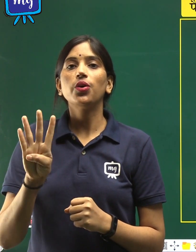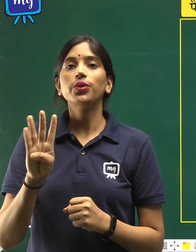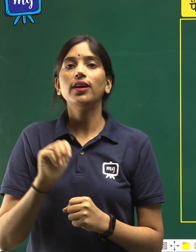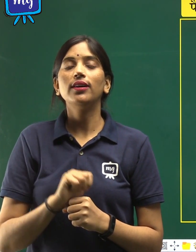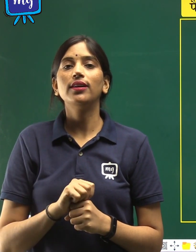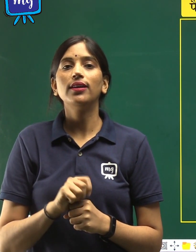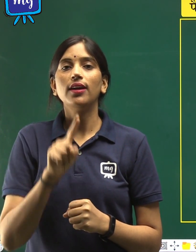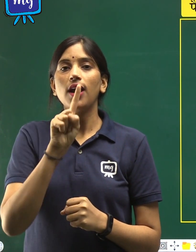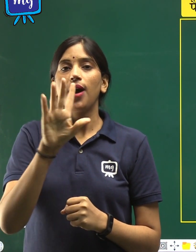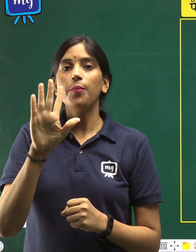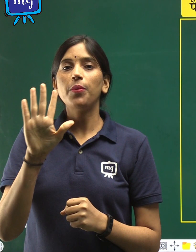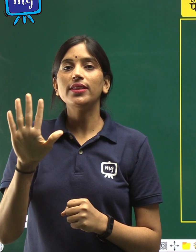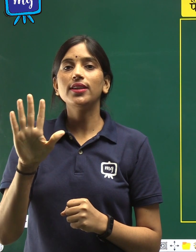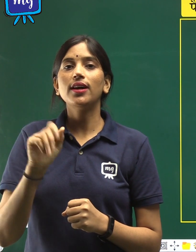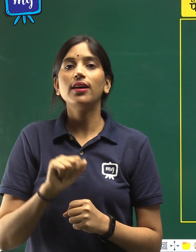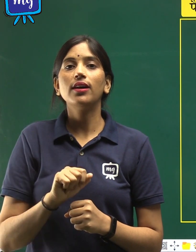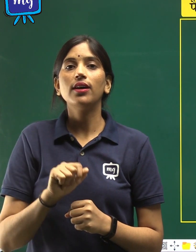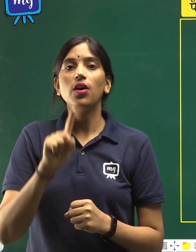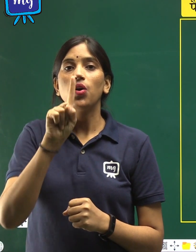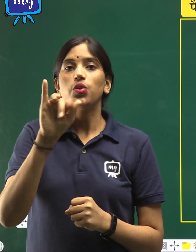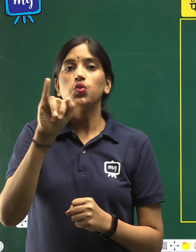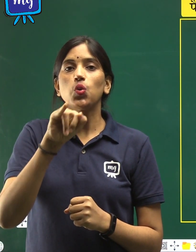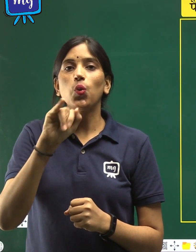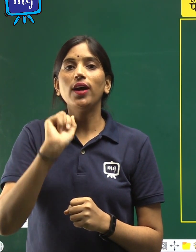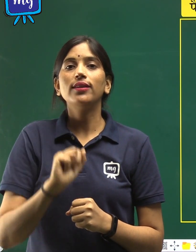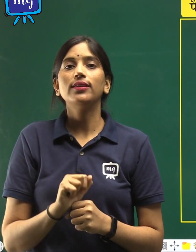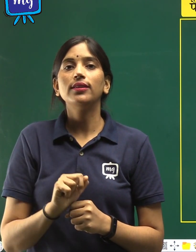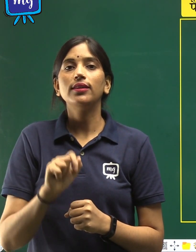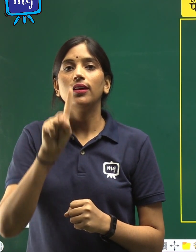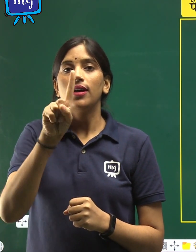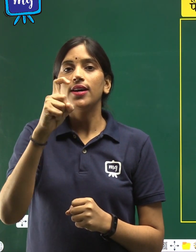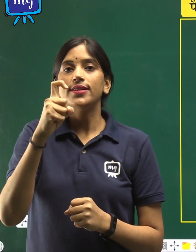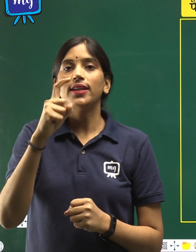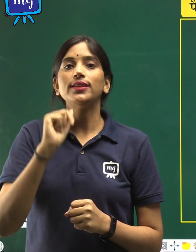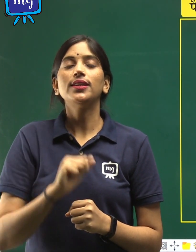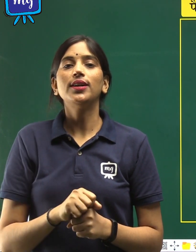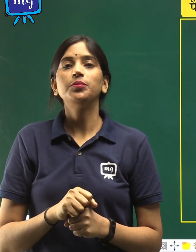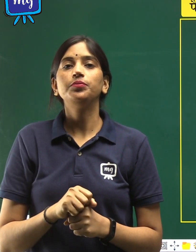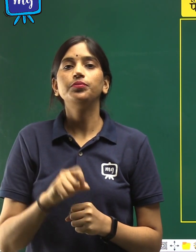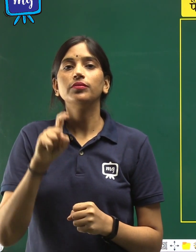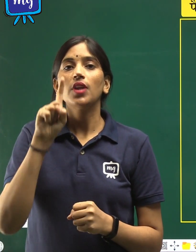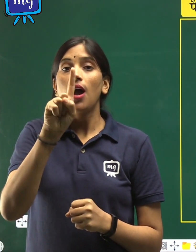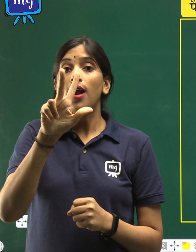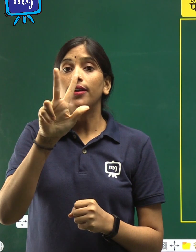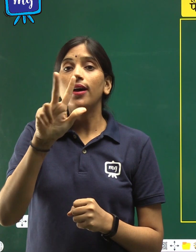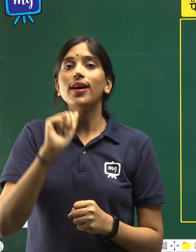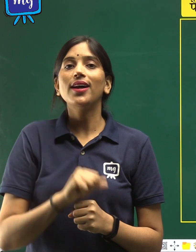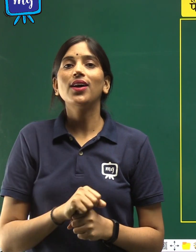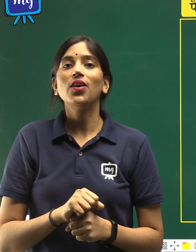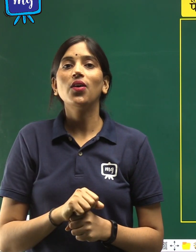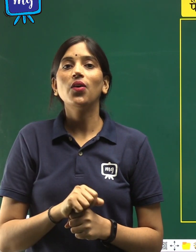14 15 16 17 18